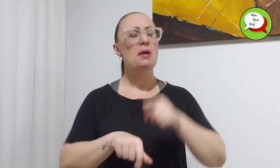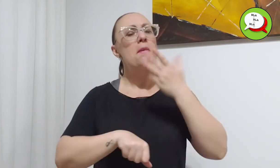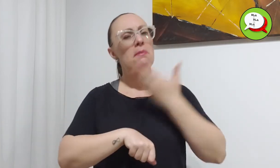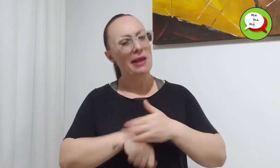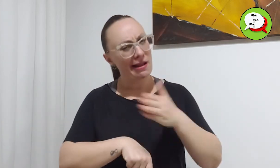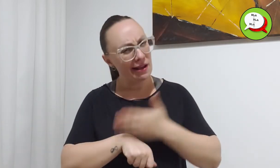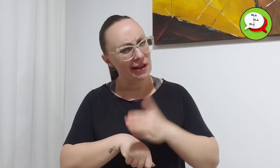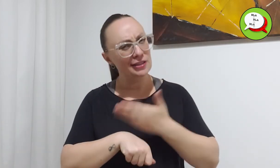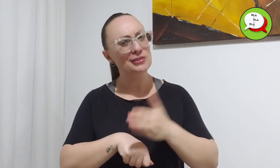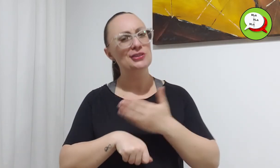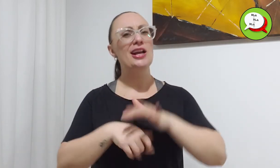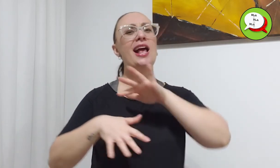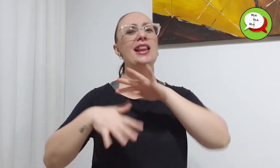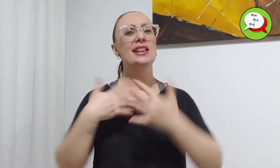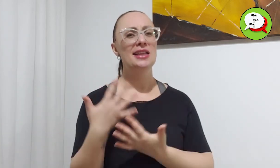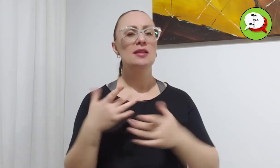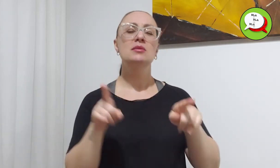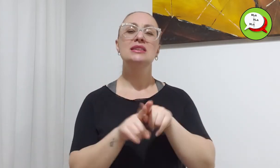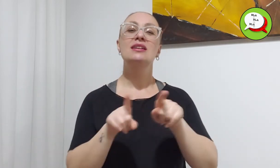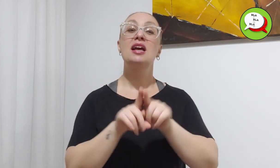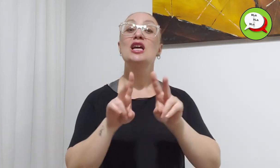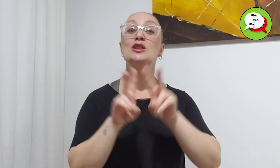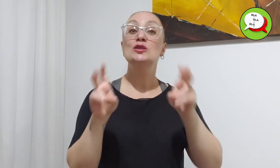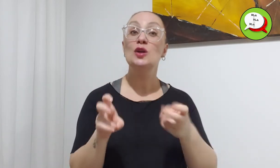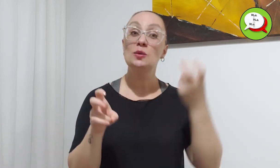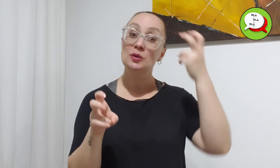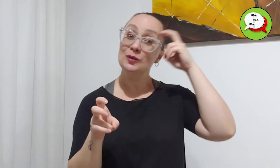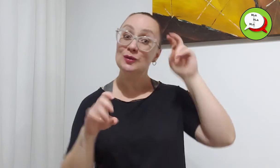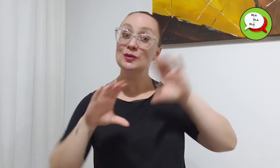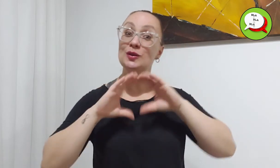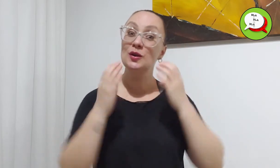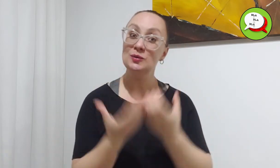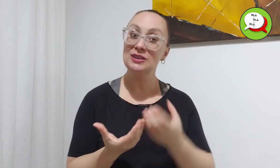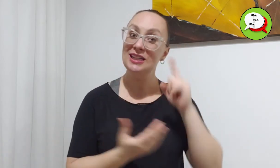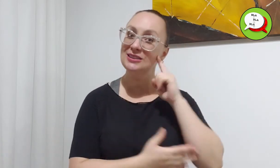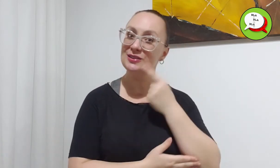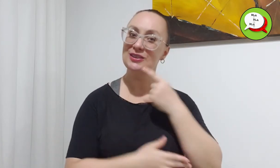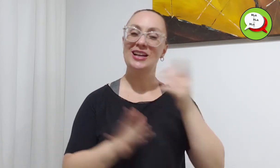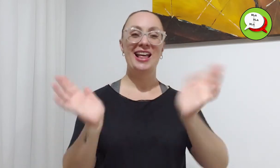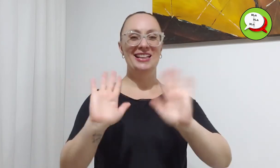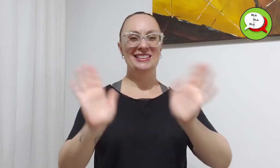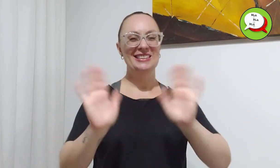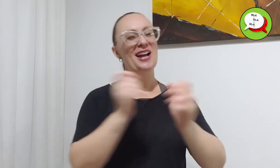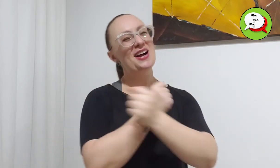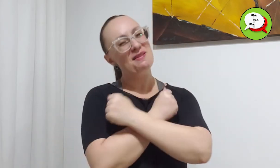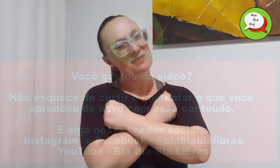também sobre a cultura e a comunidade surda. Tchau, abraços!